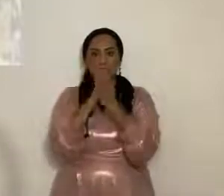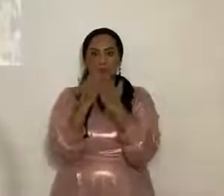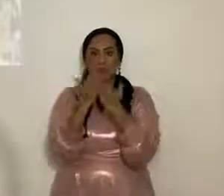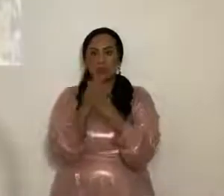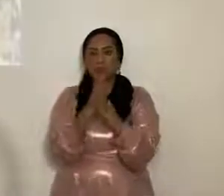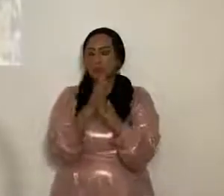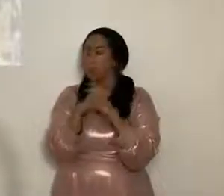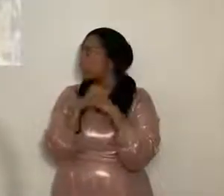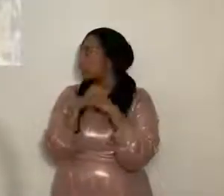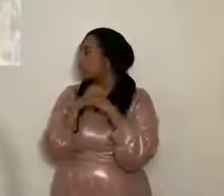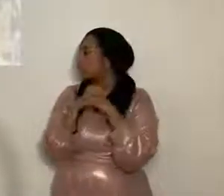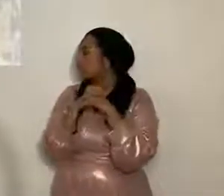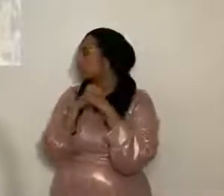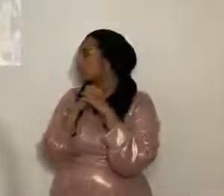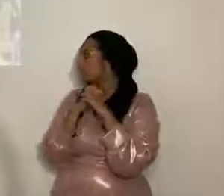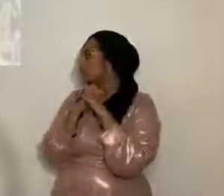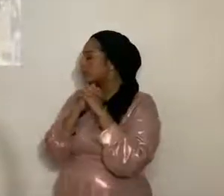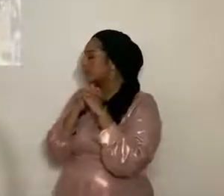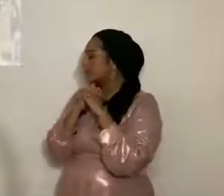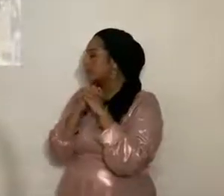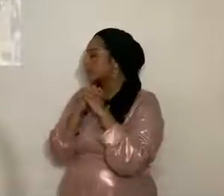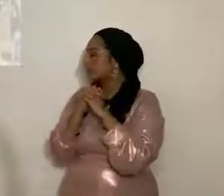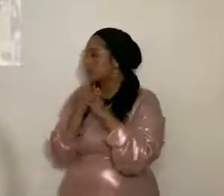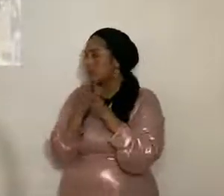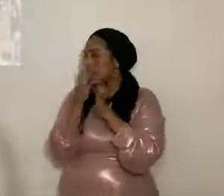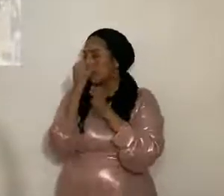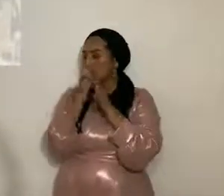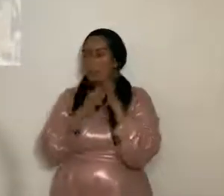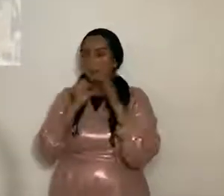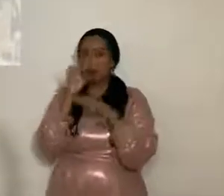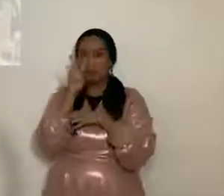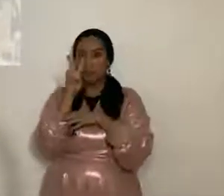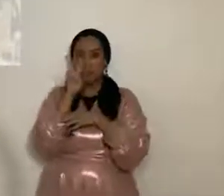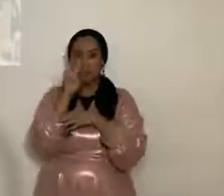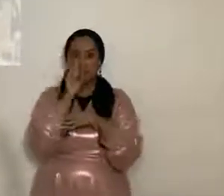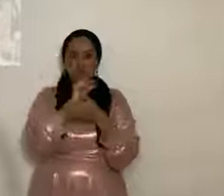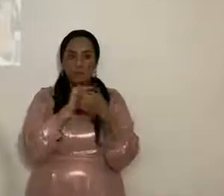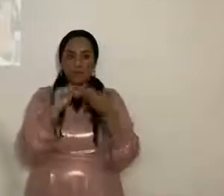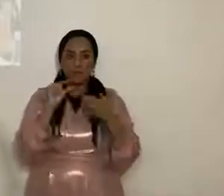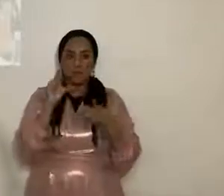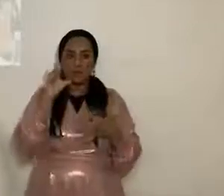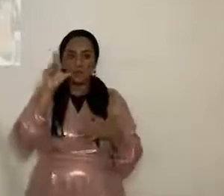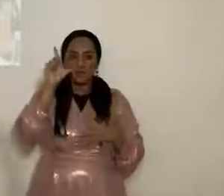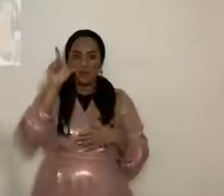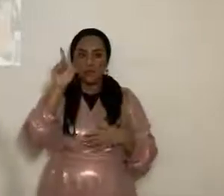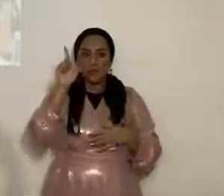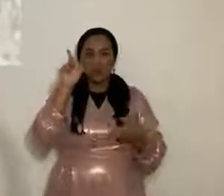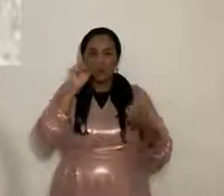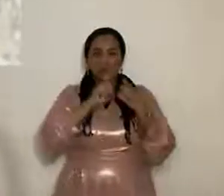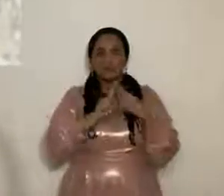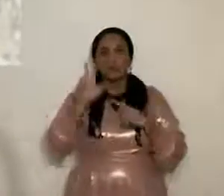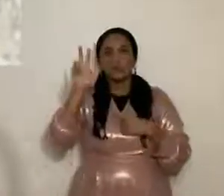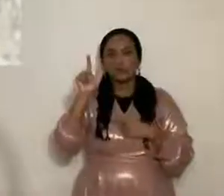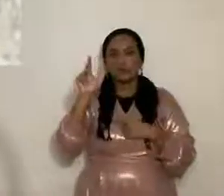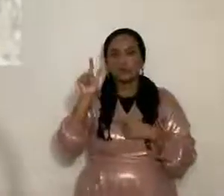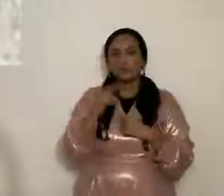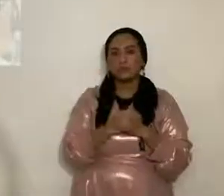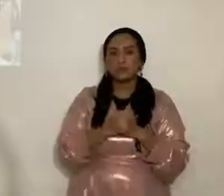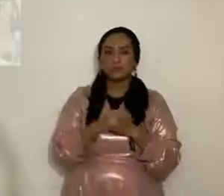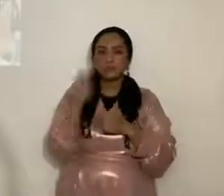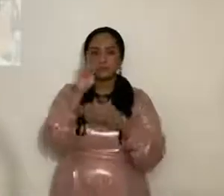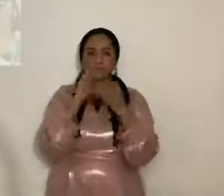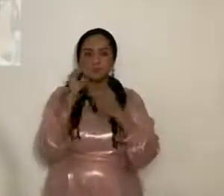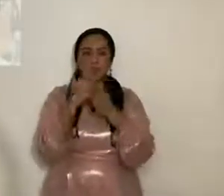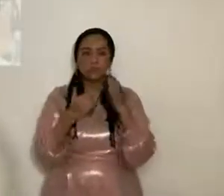Muy bien, vamos allá. El libro de Esther, en el capítulo 2, versos 21 al 23. Vamos a leer